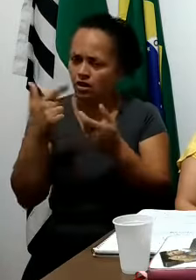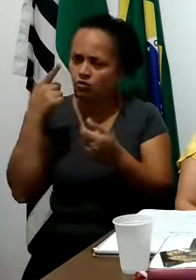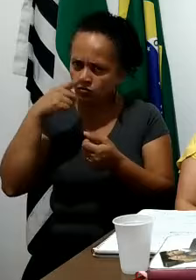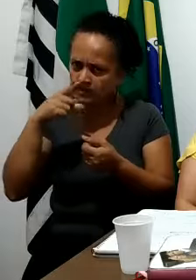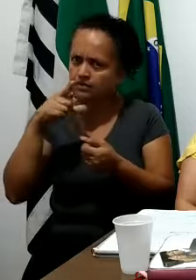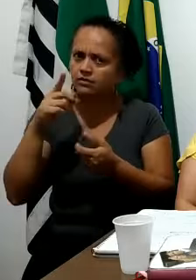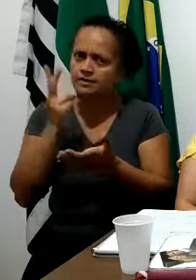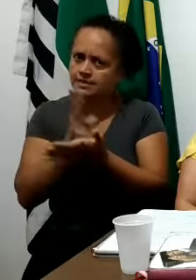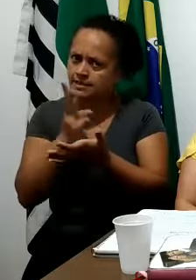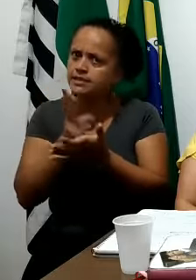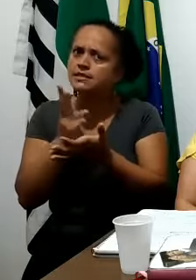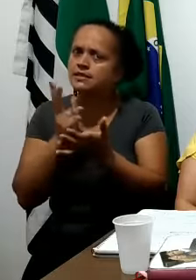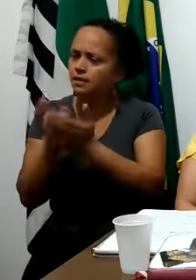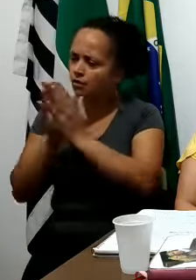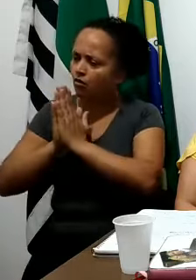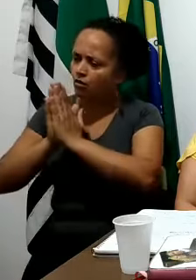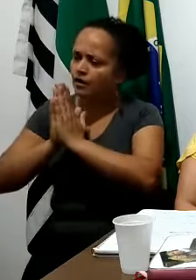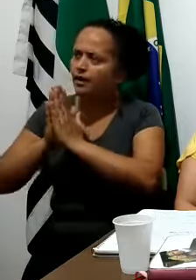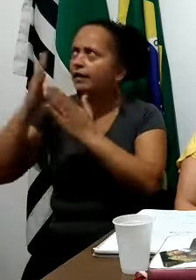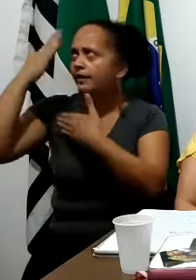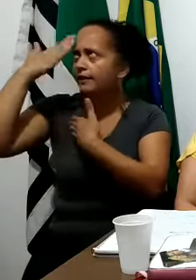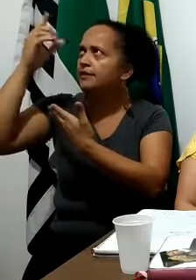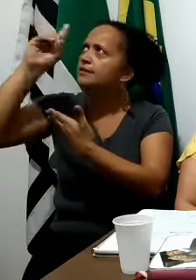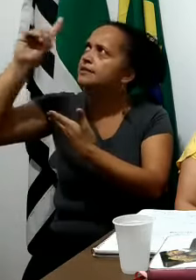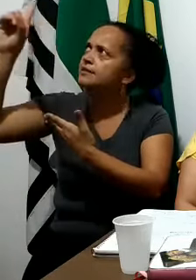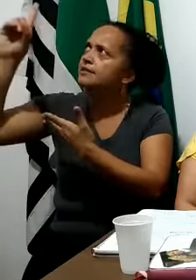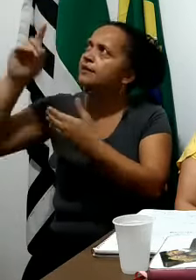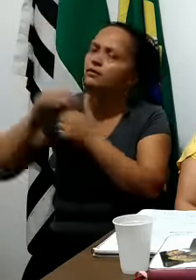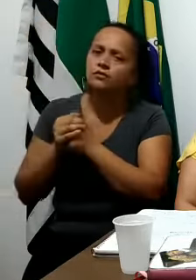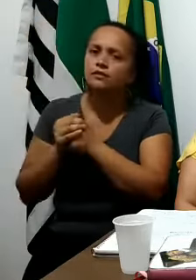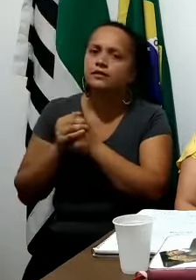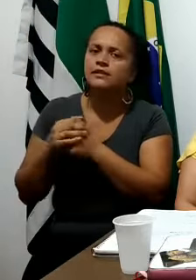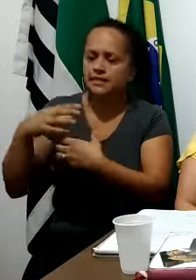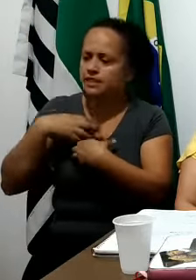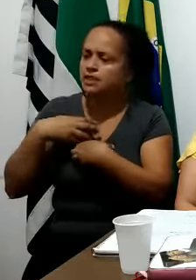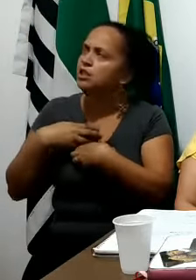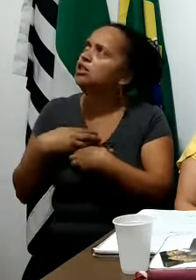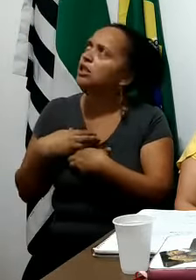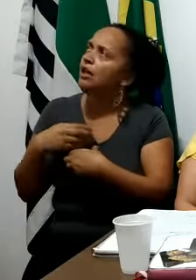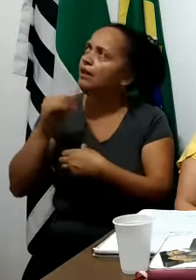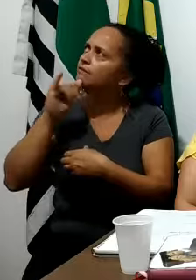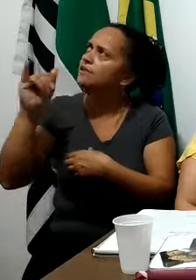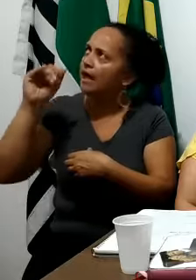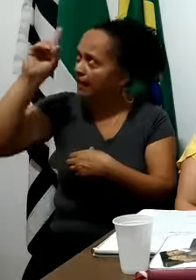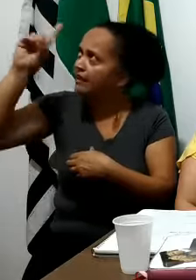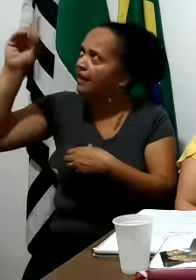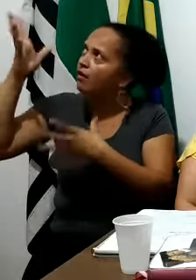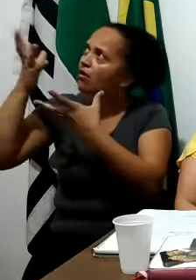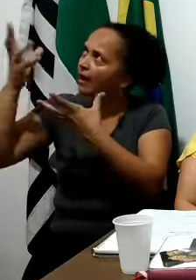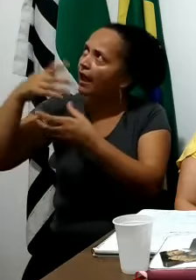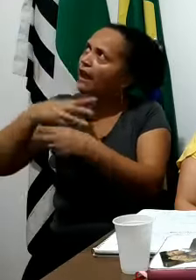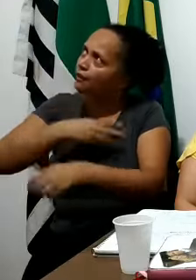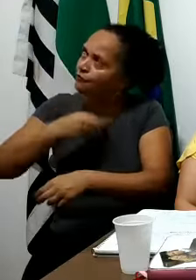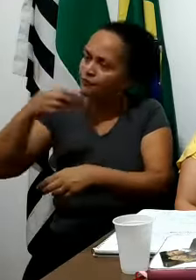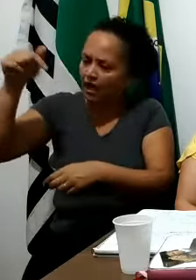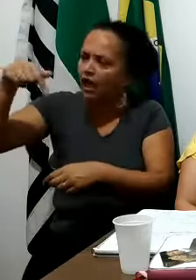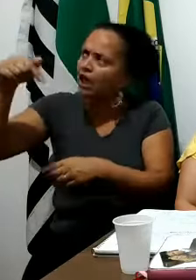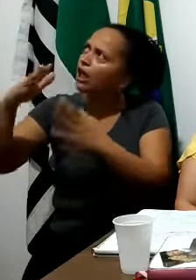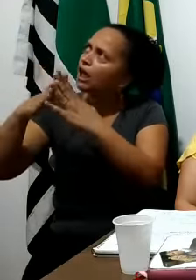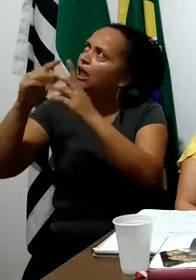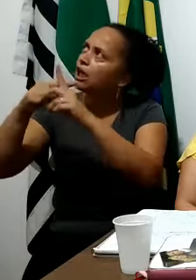é isso que você tem que declarar sobre ele, irmãos. É o que a Cida falou, você tem que trazer existência. Aquilo que te traz esperança, né? Chamar